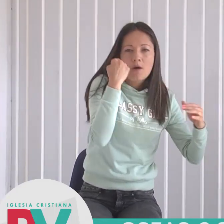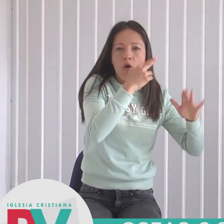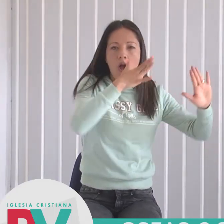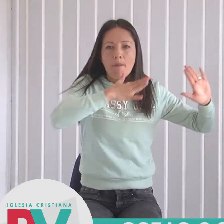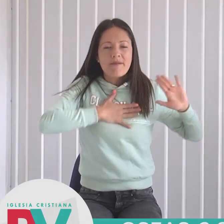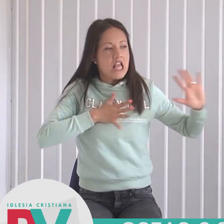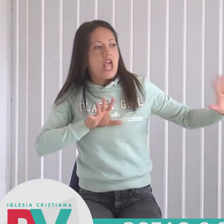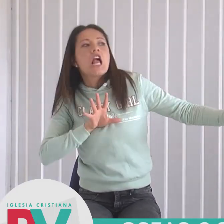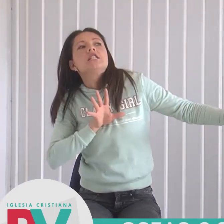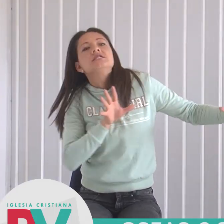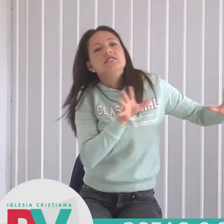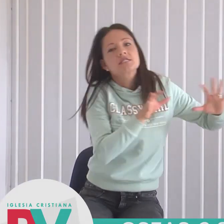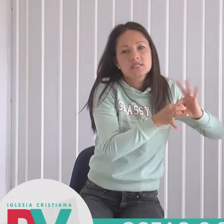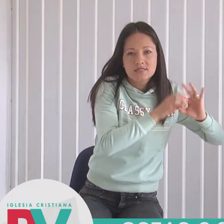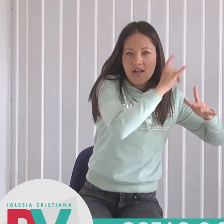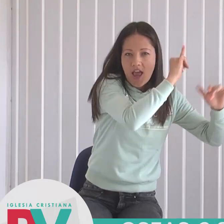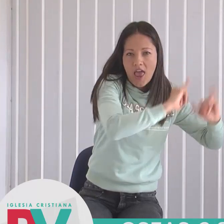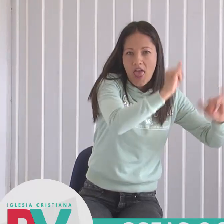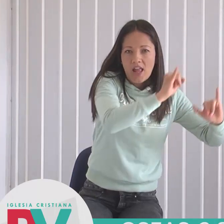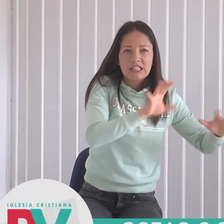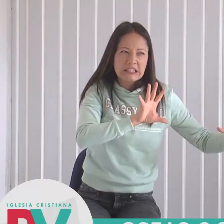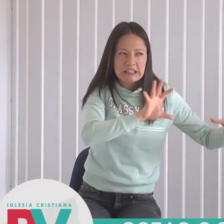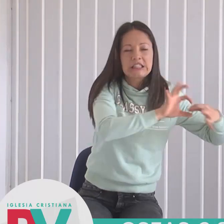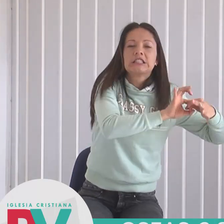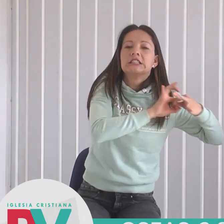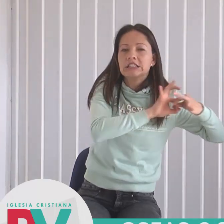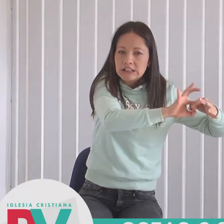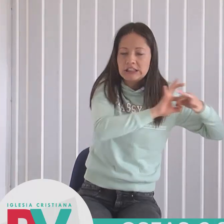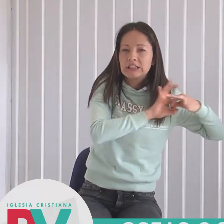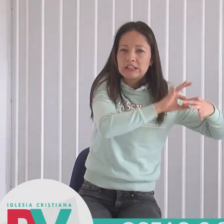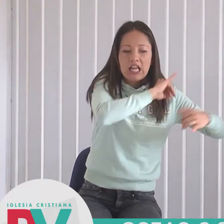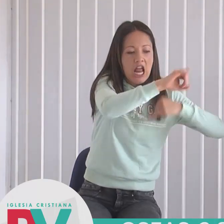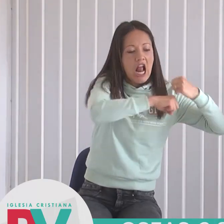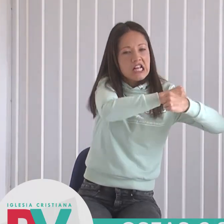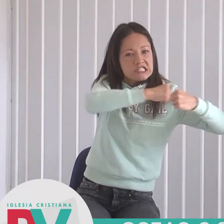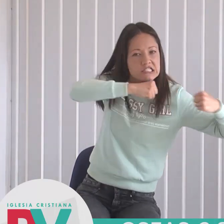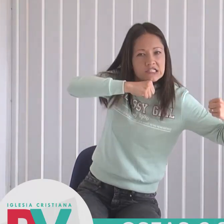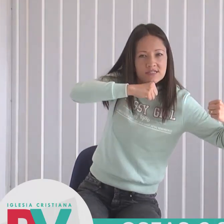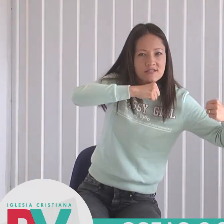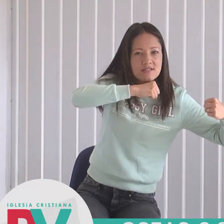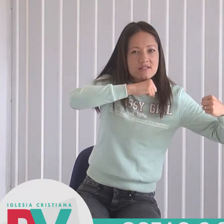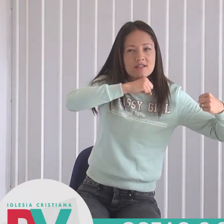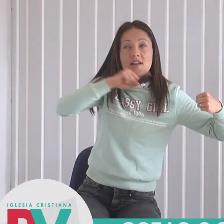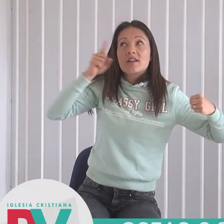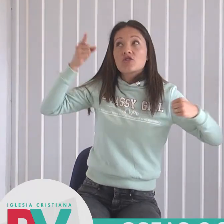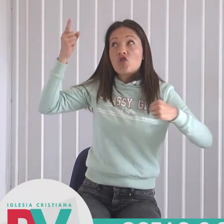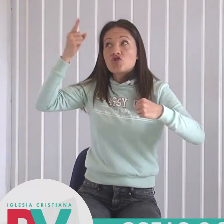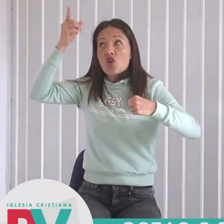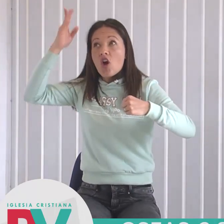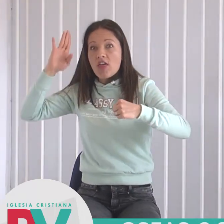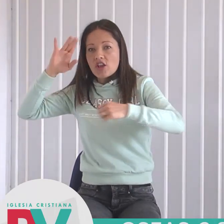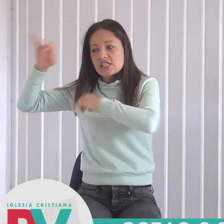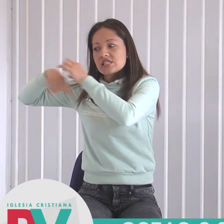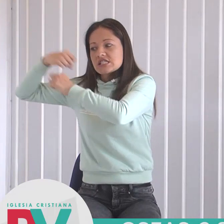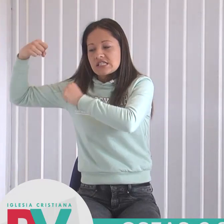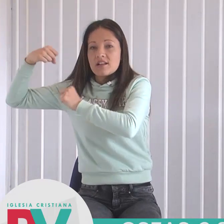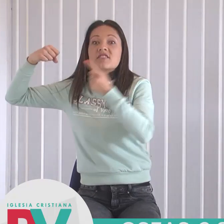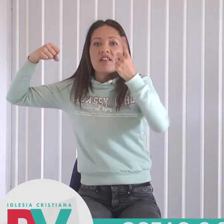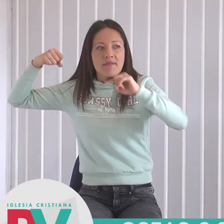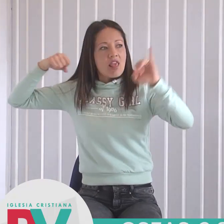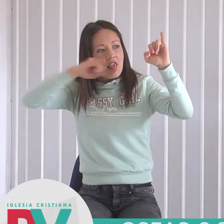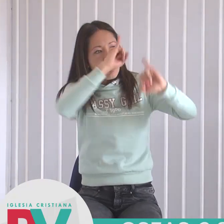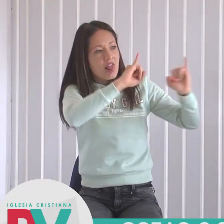pactado, se había apegado, se había ligado, no solamente a Dios, sino a los demás